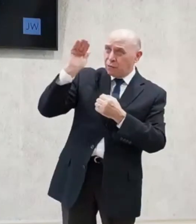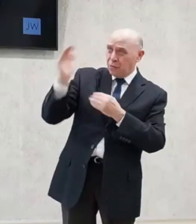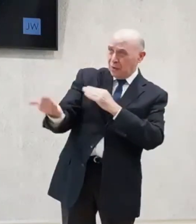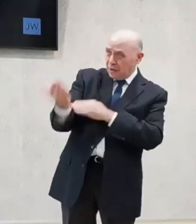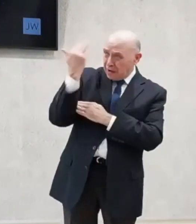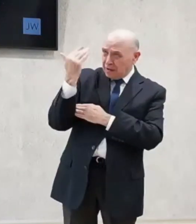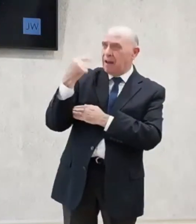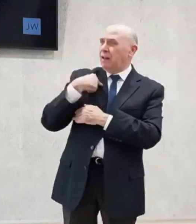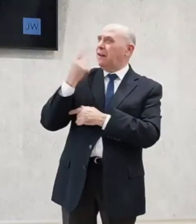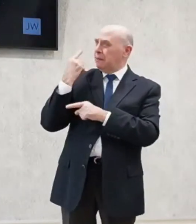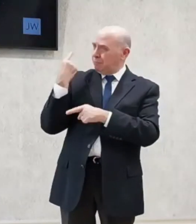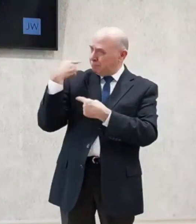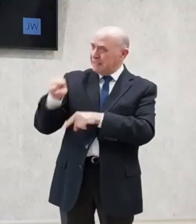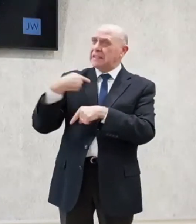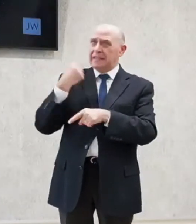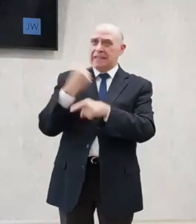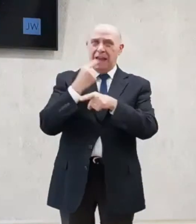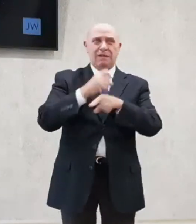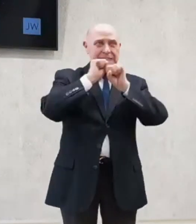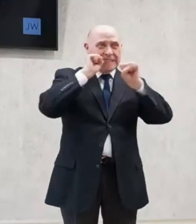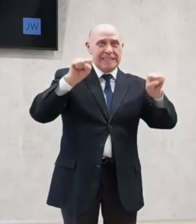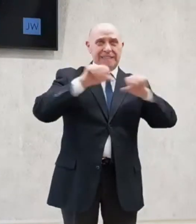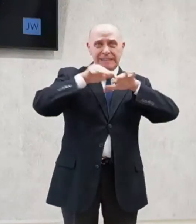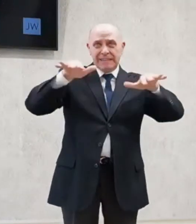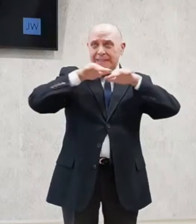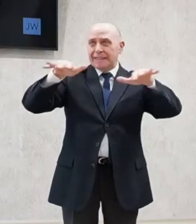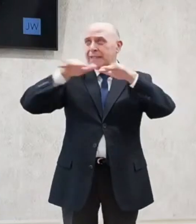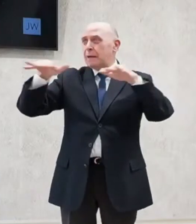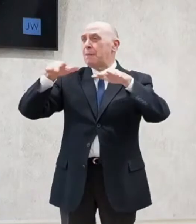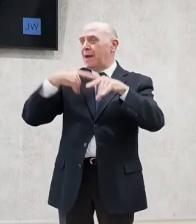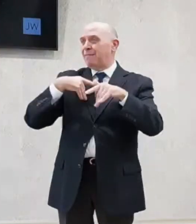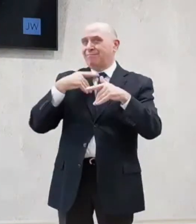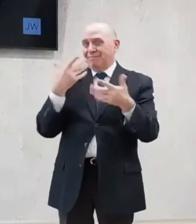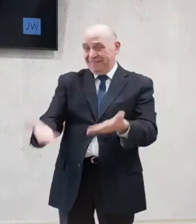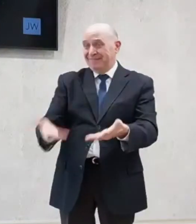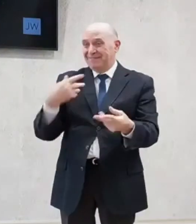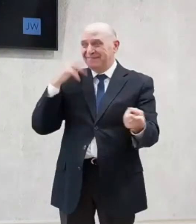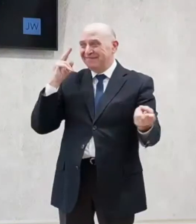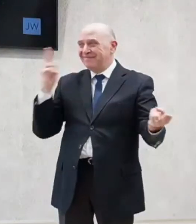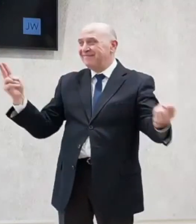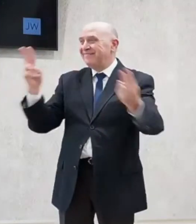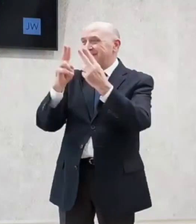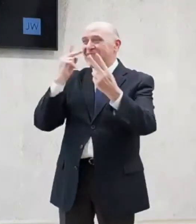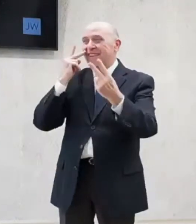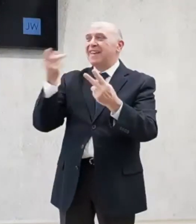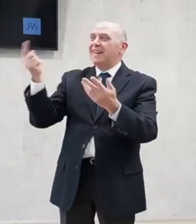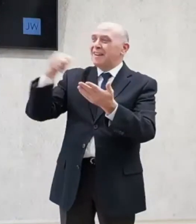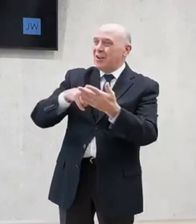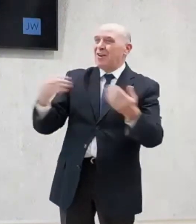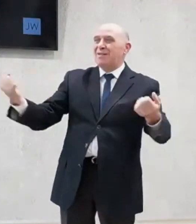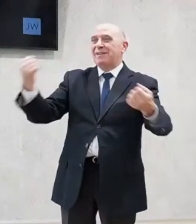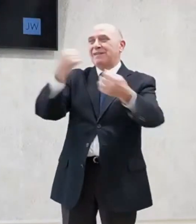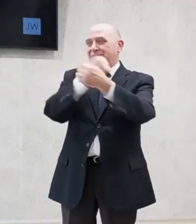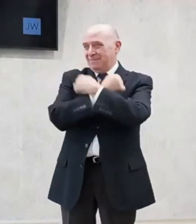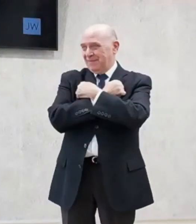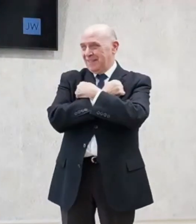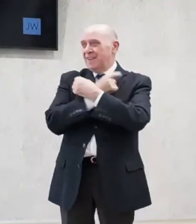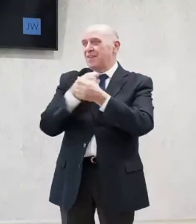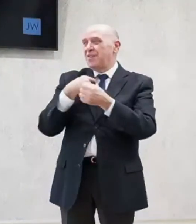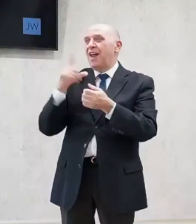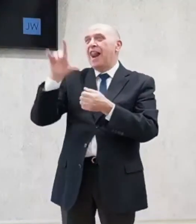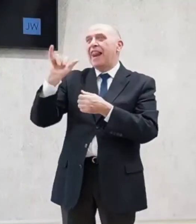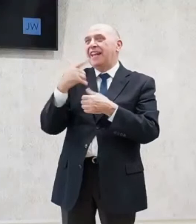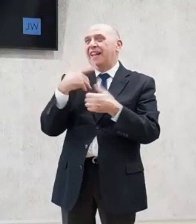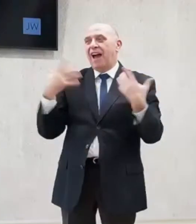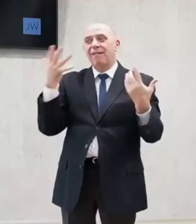la certezza di rivedere presto i nostri cari risuscitati e potremmo riabbracciare tutti insieme la nostra Chiara Rina